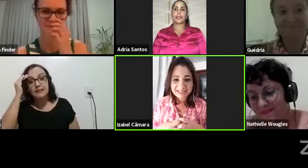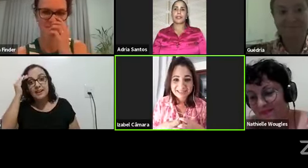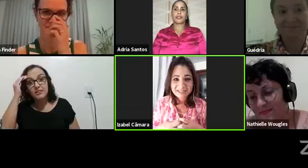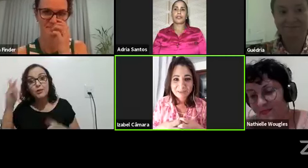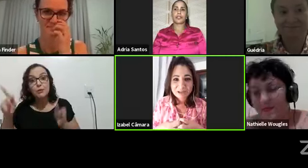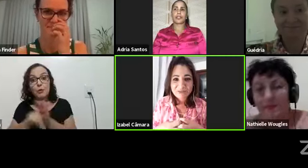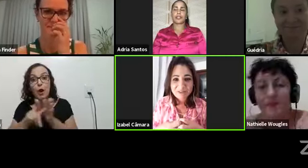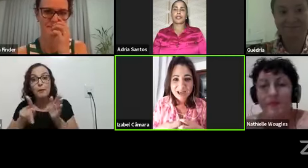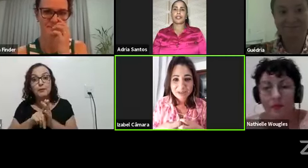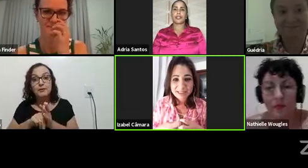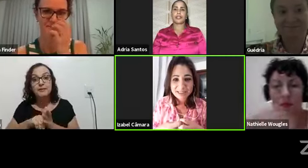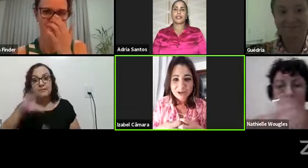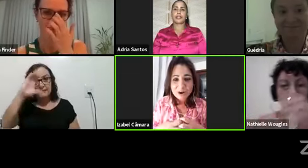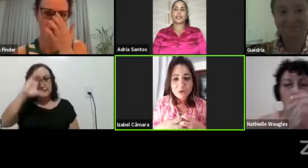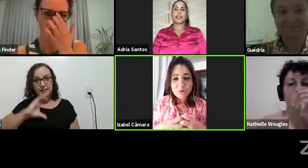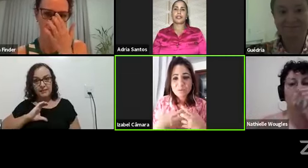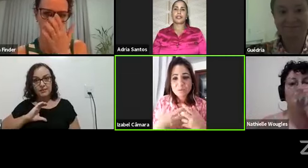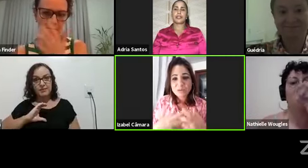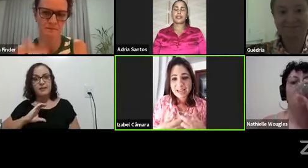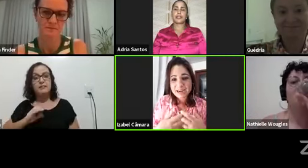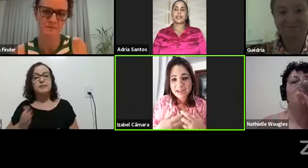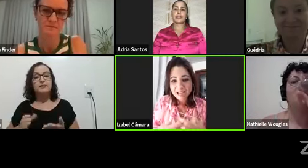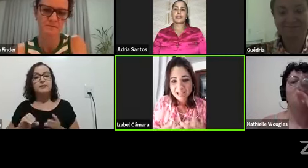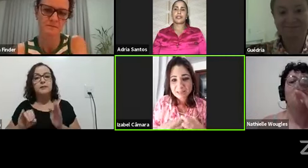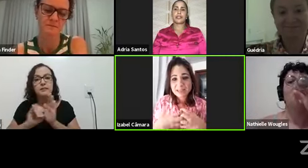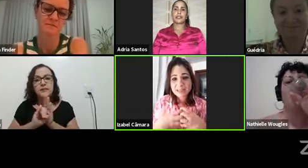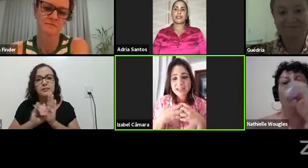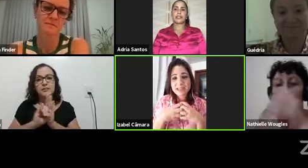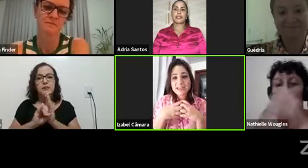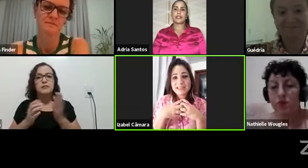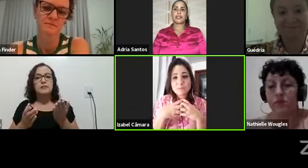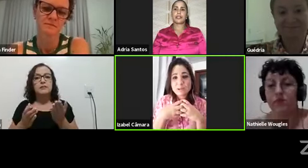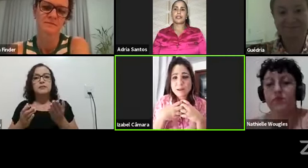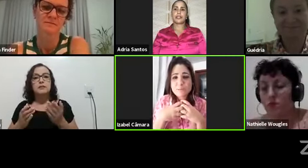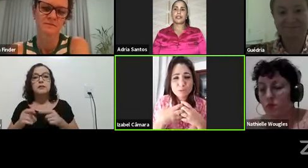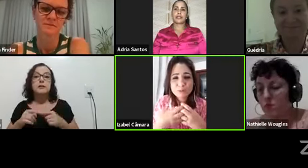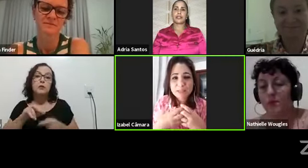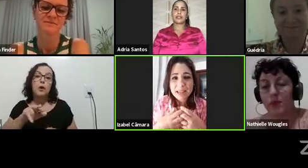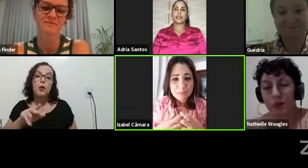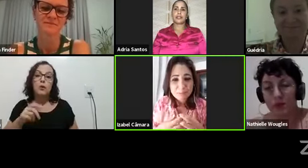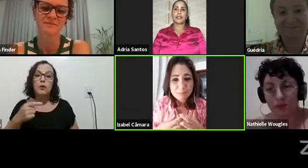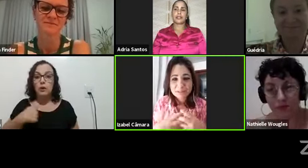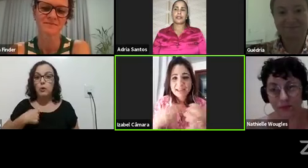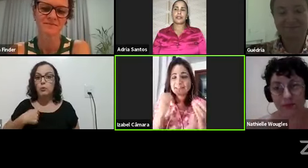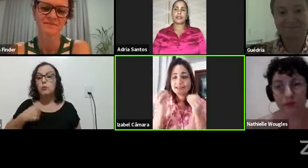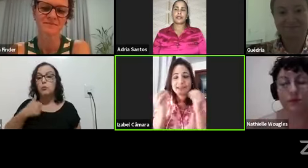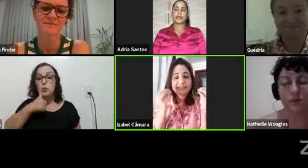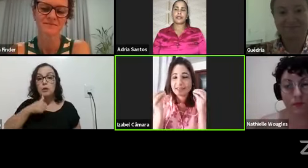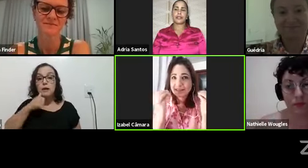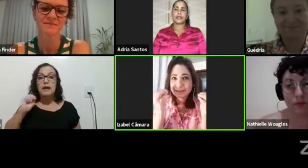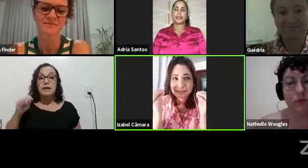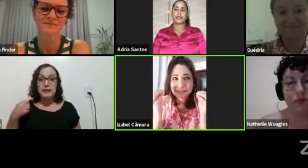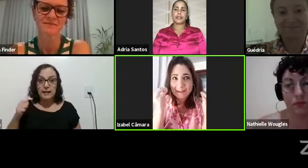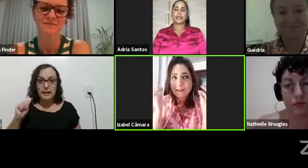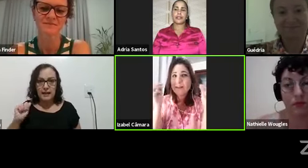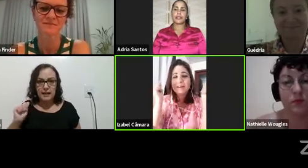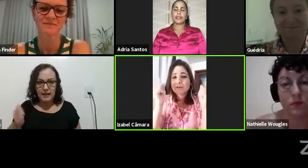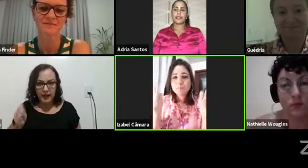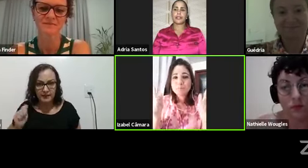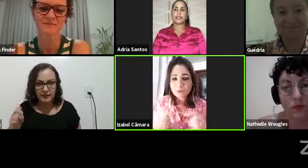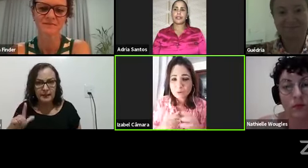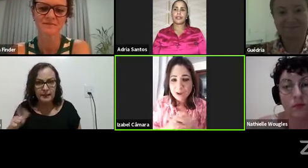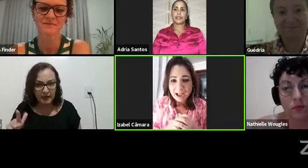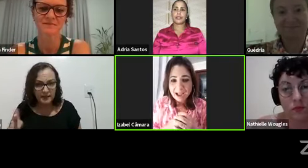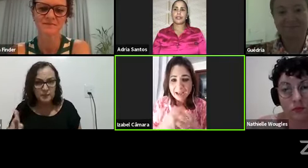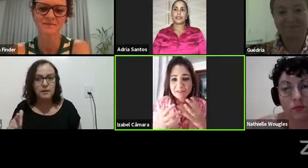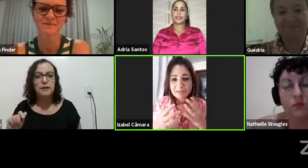identidade. Também falo aí como mulher lésbica, né? Que demorei muito tempo até entender, até